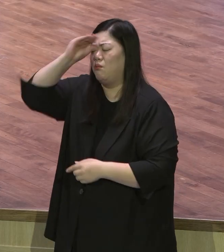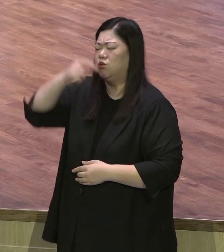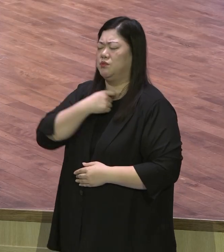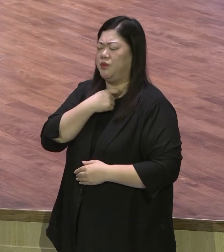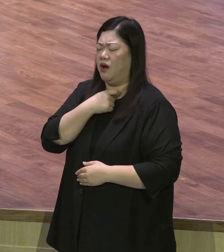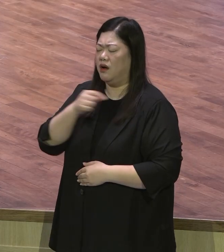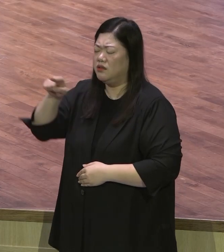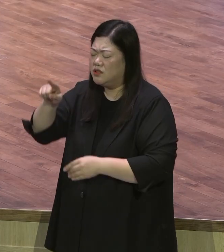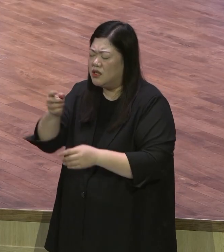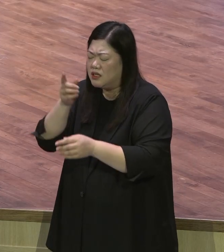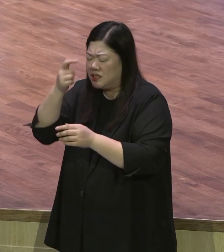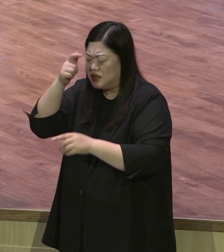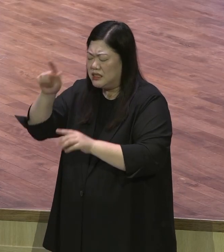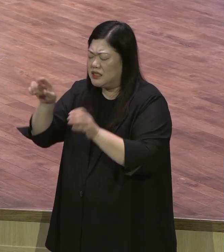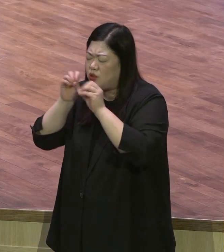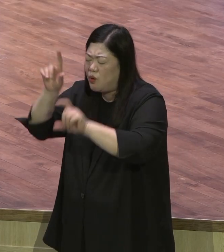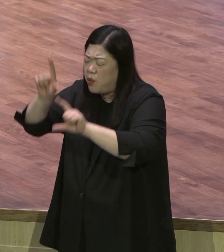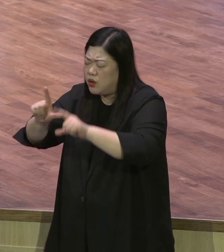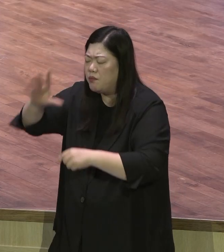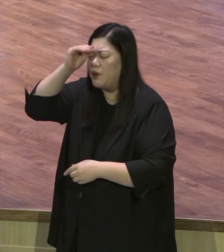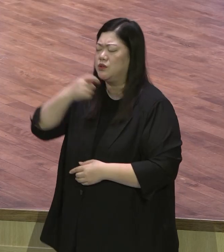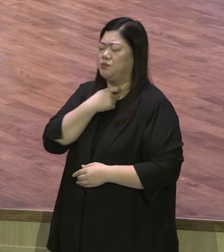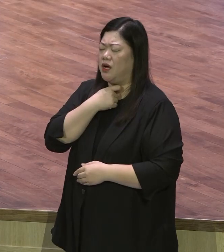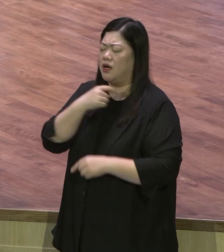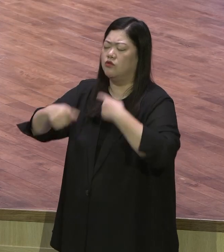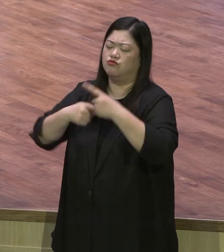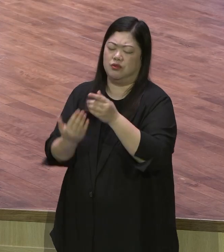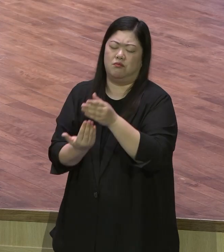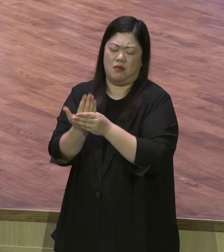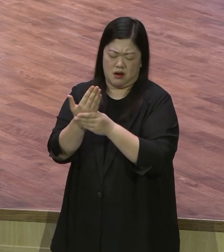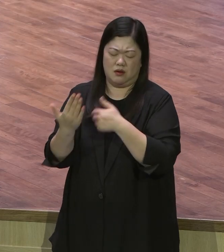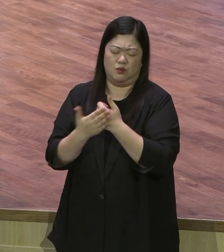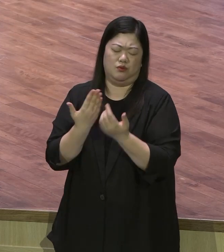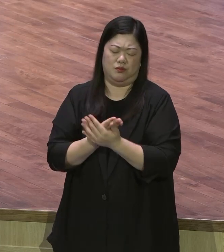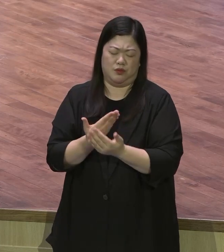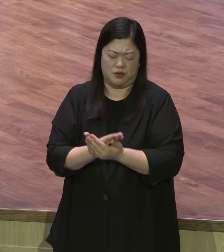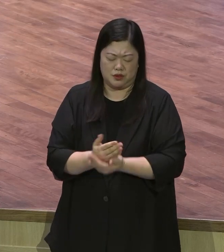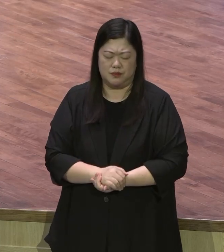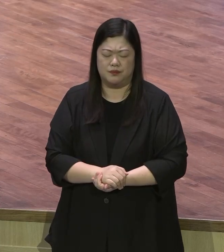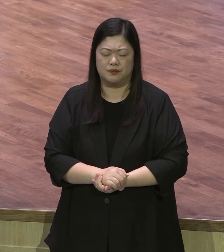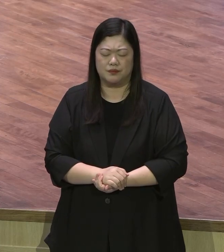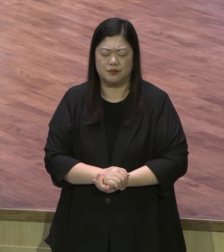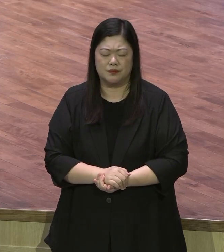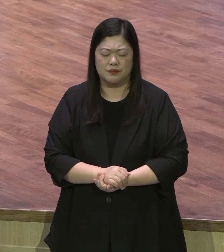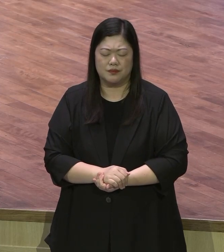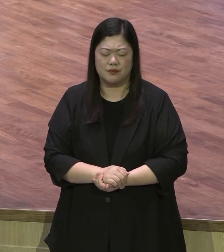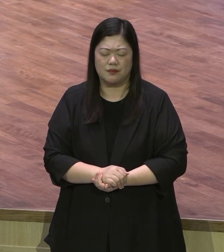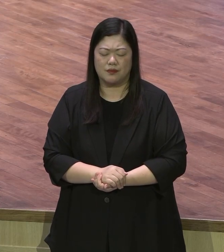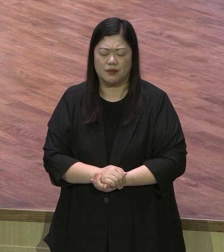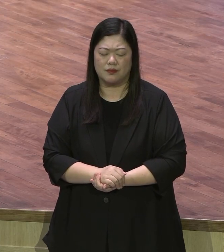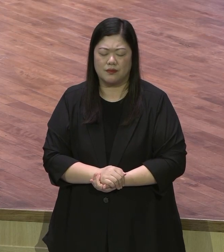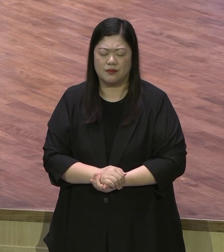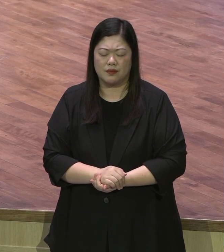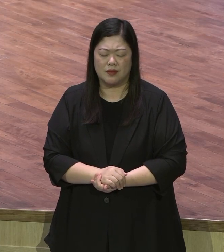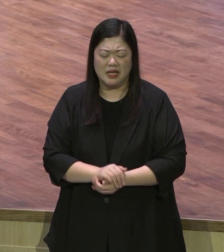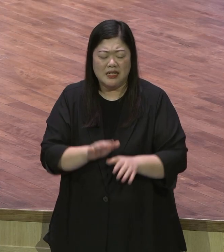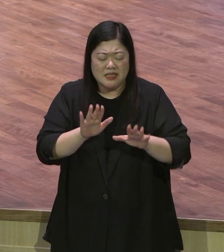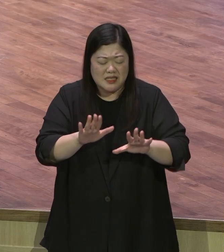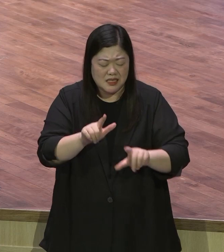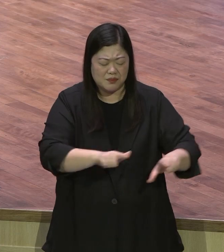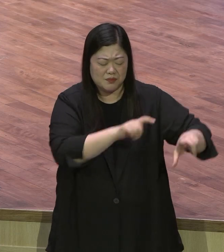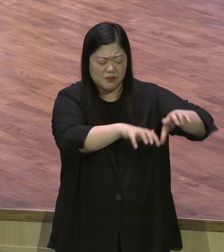모델들이 많이 일어나게 하여 주옵소서. 작은 일에 충성된 자 큰 일을 시킨다고 말씀하셨는데, 우리가 이 작은